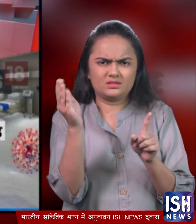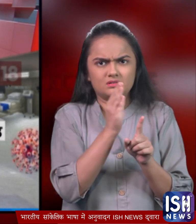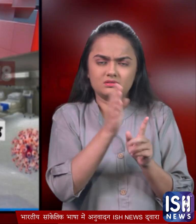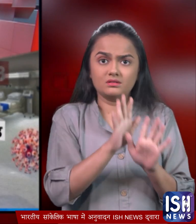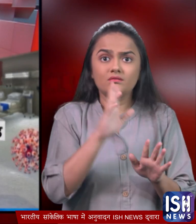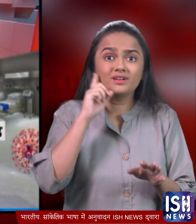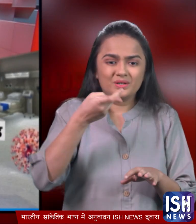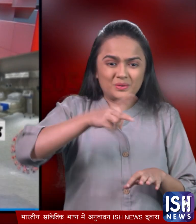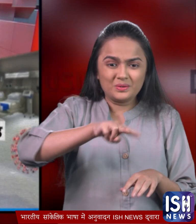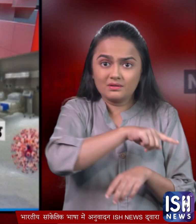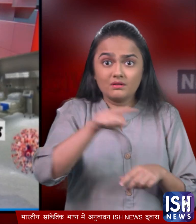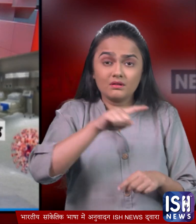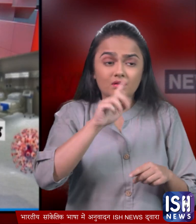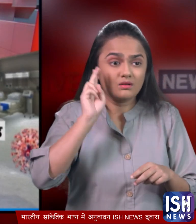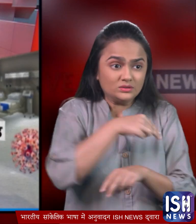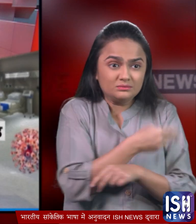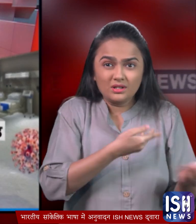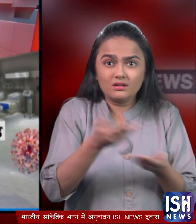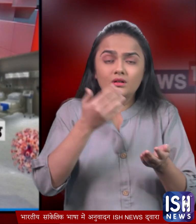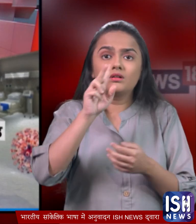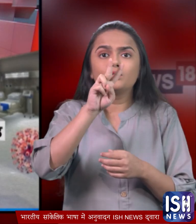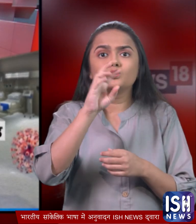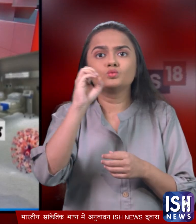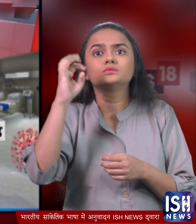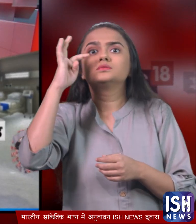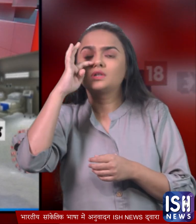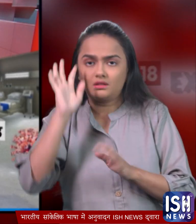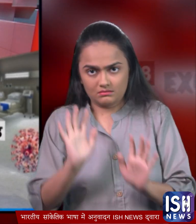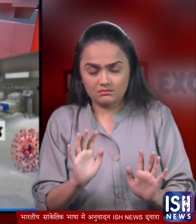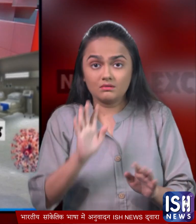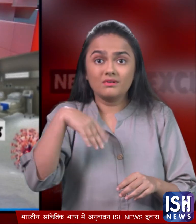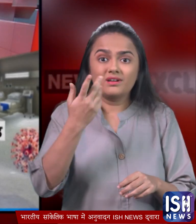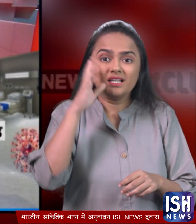और 6 जनवरी यानी दोनों दिन अस्पतालों में भर्ती मरीजों की संख्या 2009 रही,